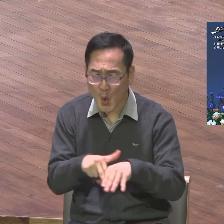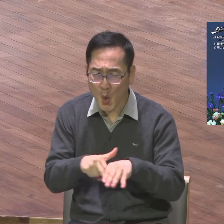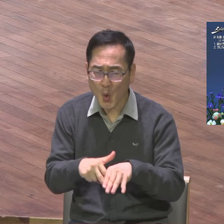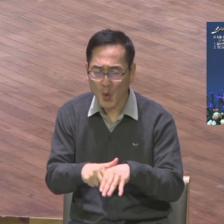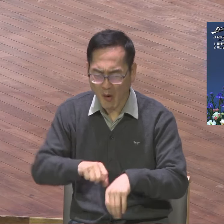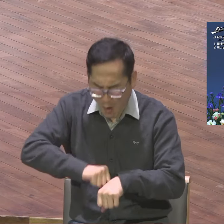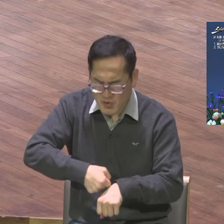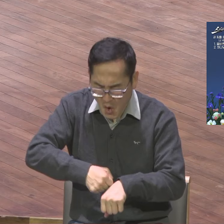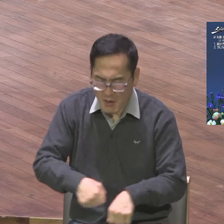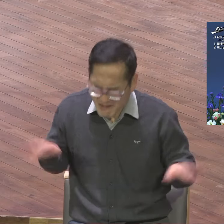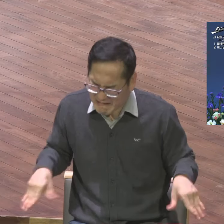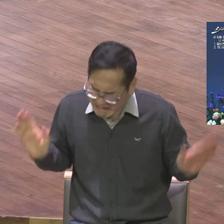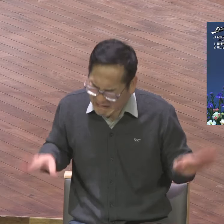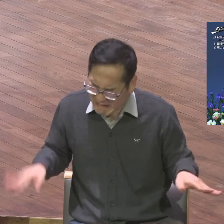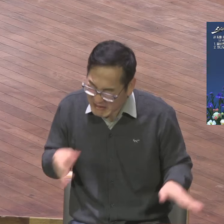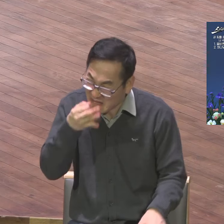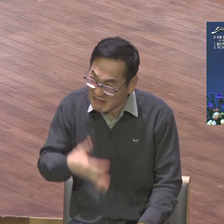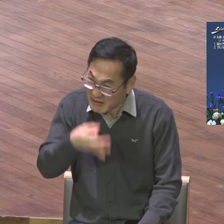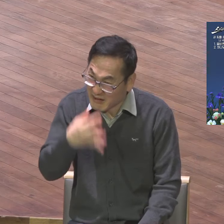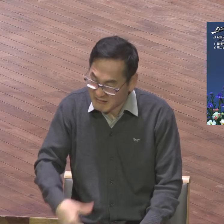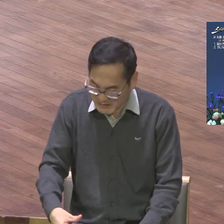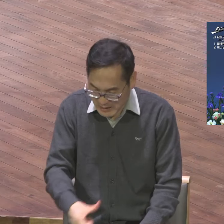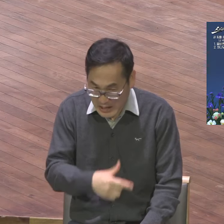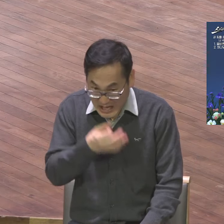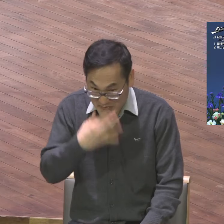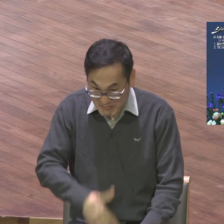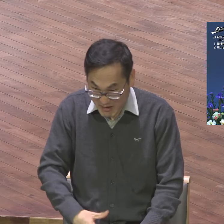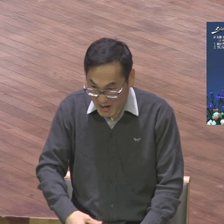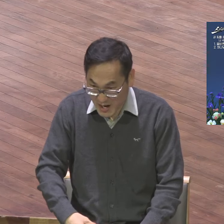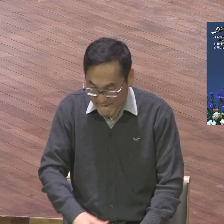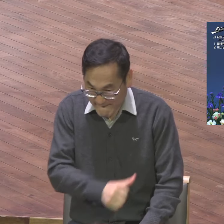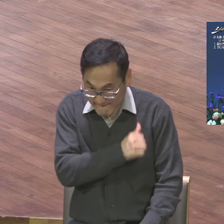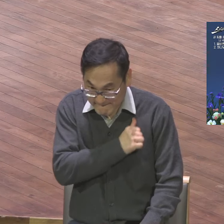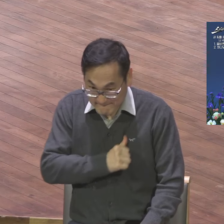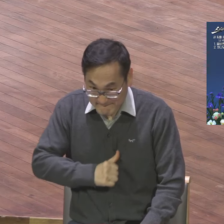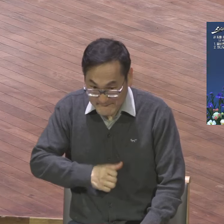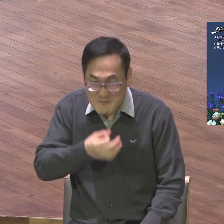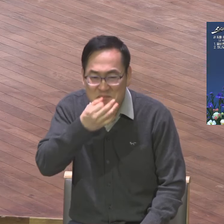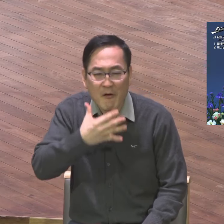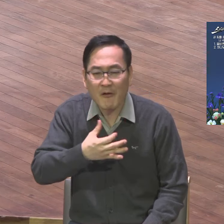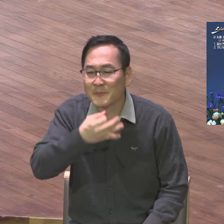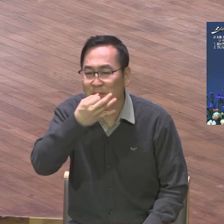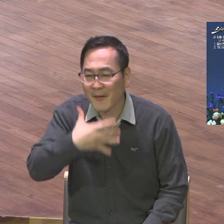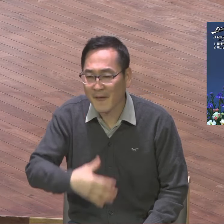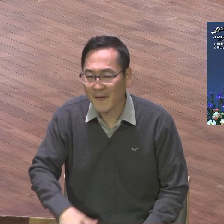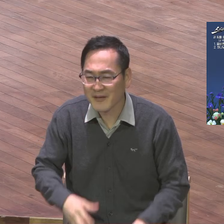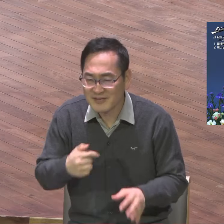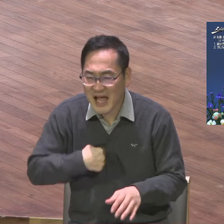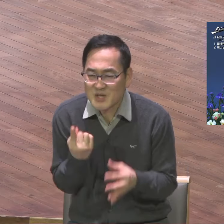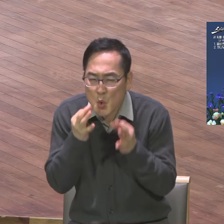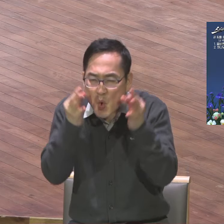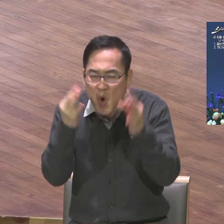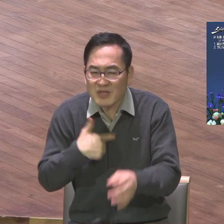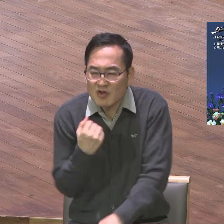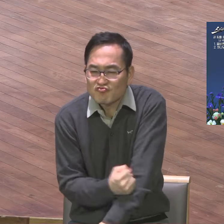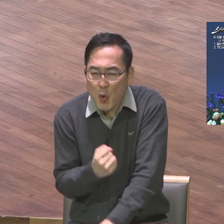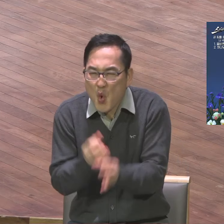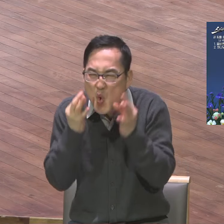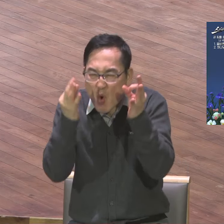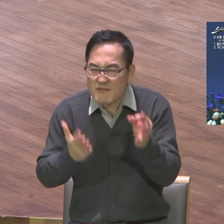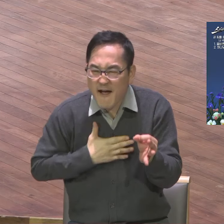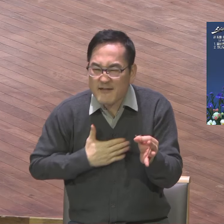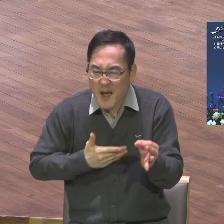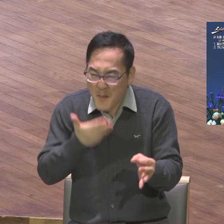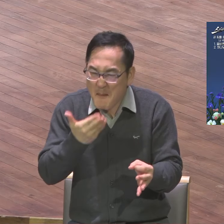참새처럼 열심히 합니다. 열심히 날개짓을 합니다. 내 노력으로 내 수고로